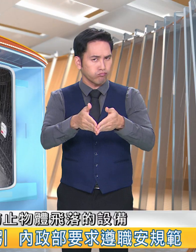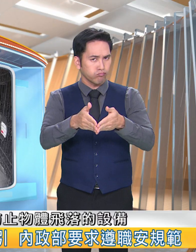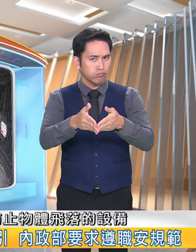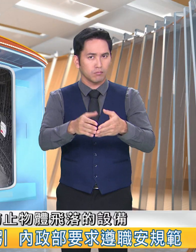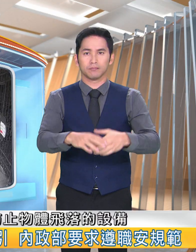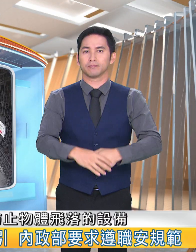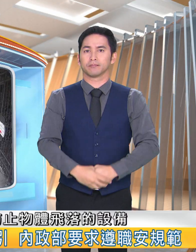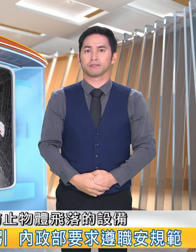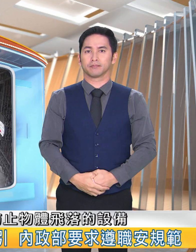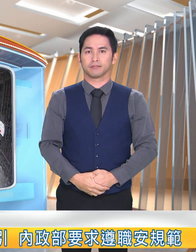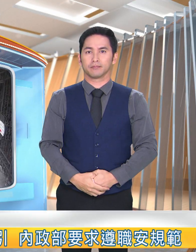设备。